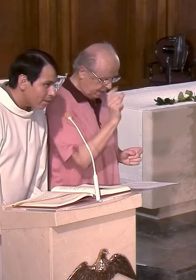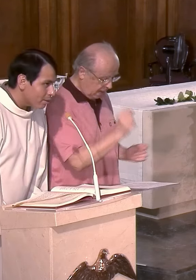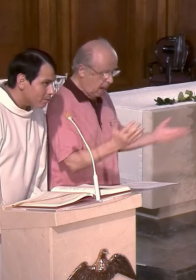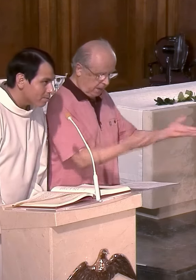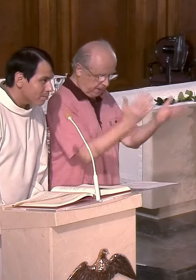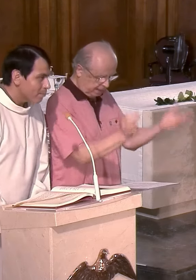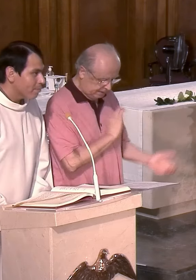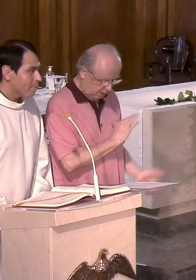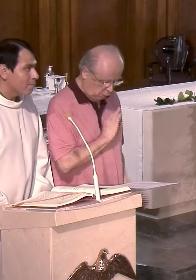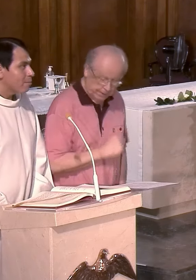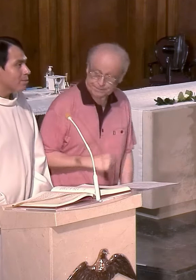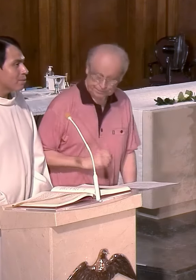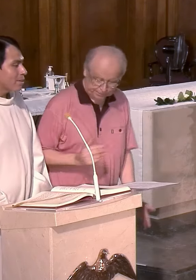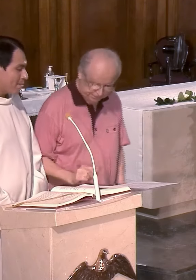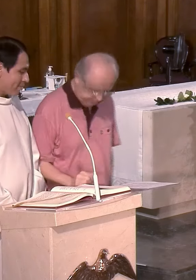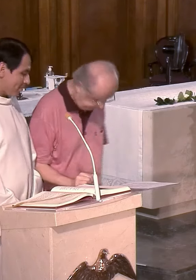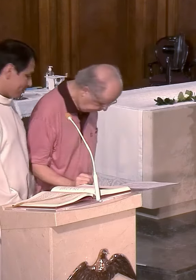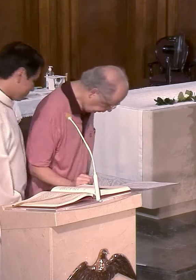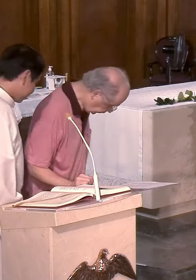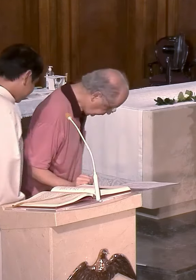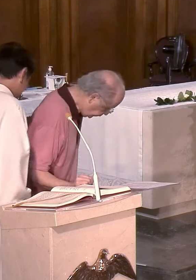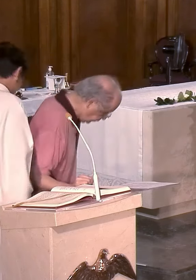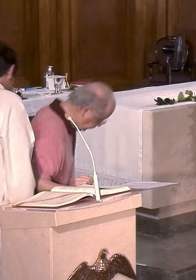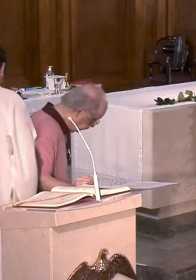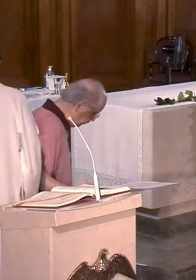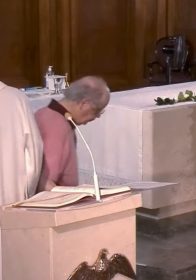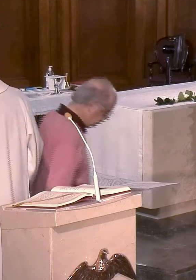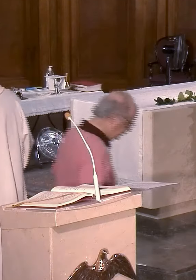Palabra de Dios. Te alabamos, Señor.